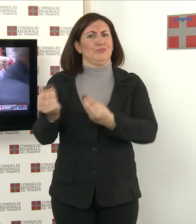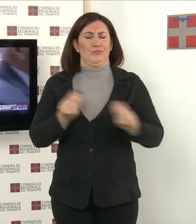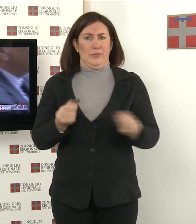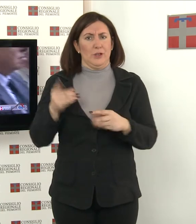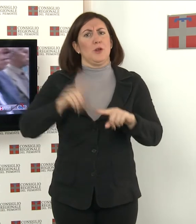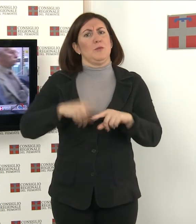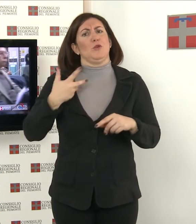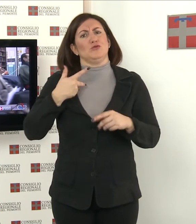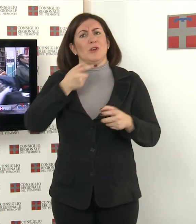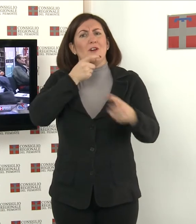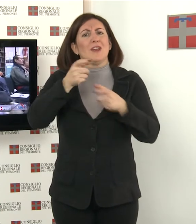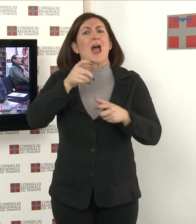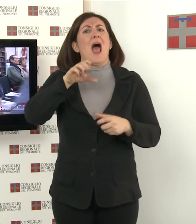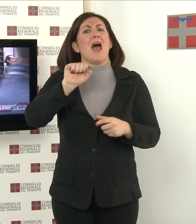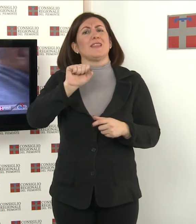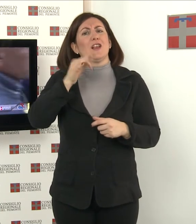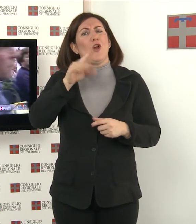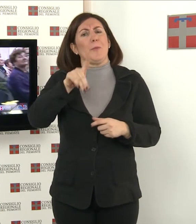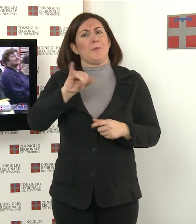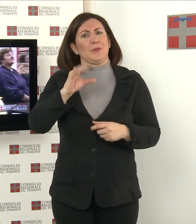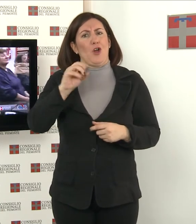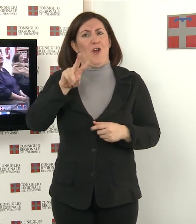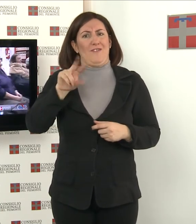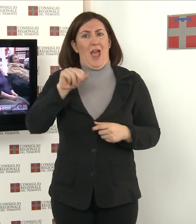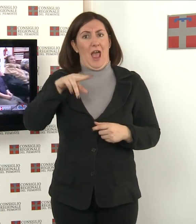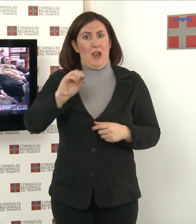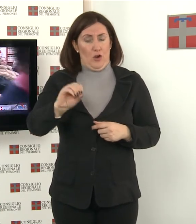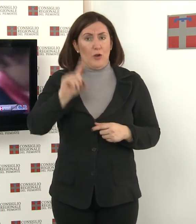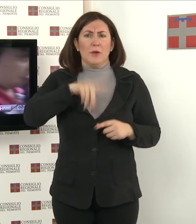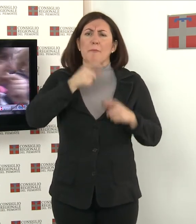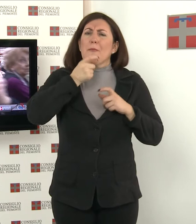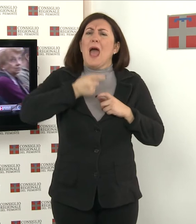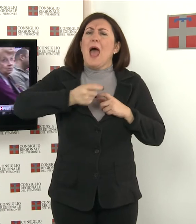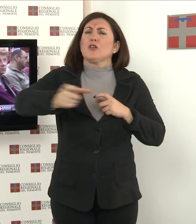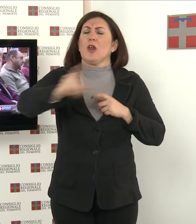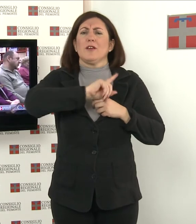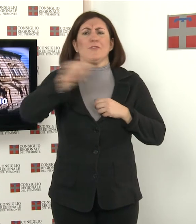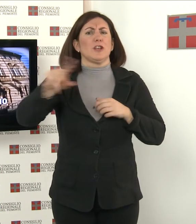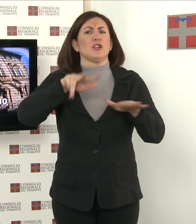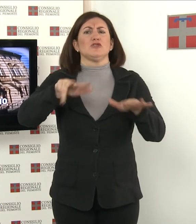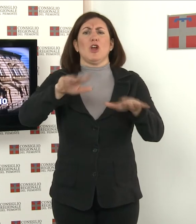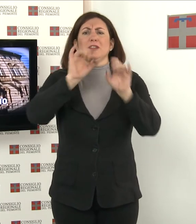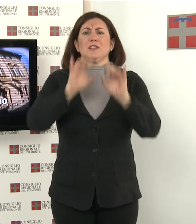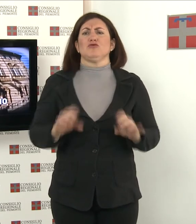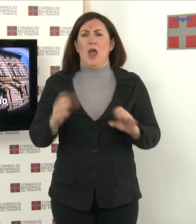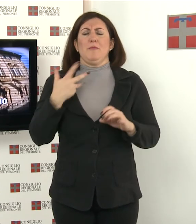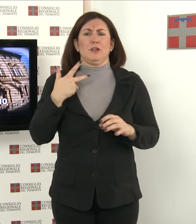tutti i mercoledì fino al 19 dicembre si terranno conferenze sul natale e le sue tradizioni in ricordo di carlo casalegno